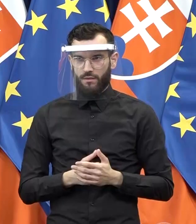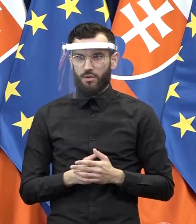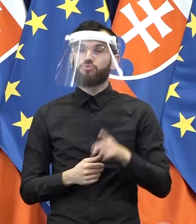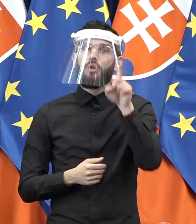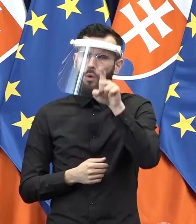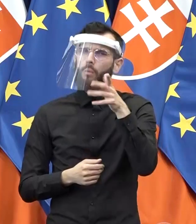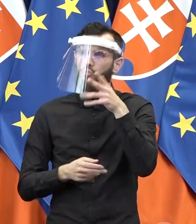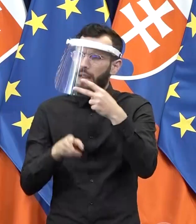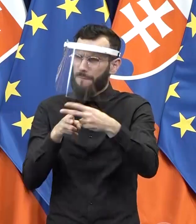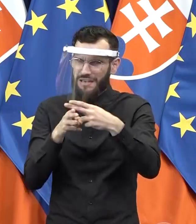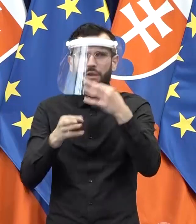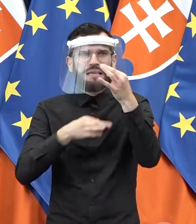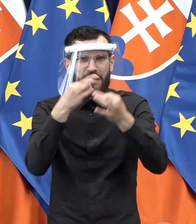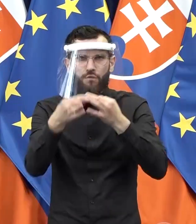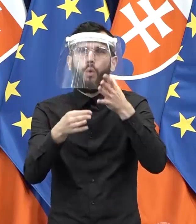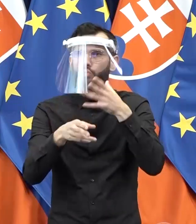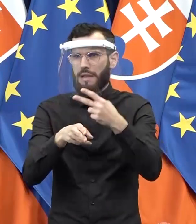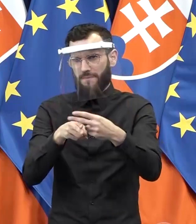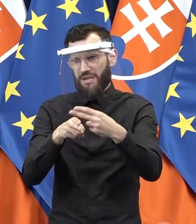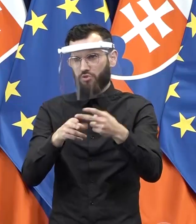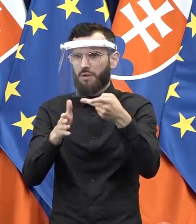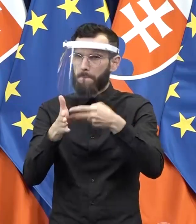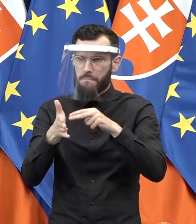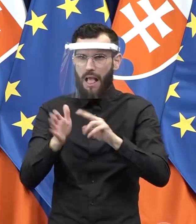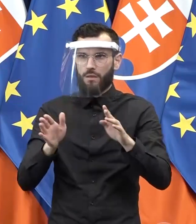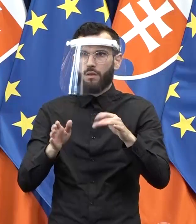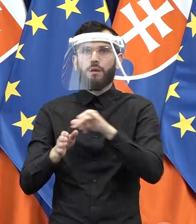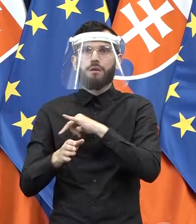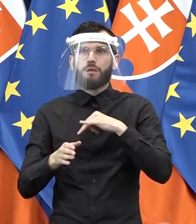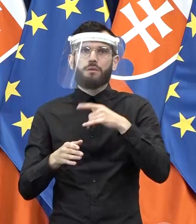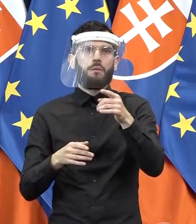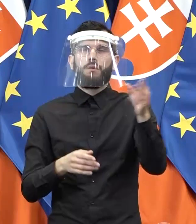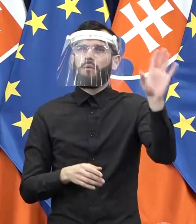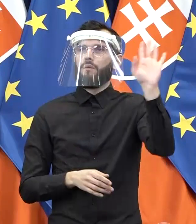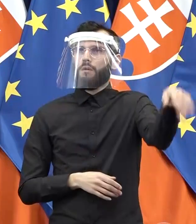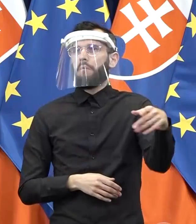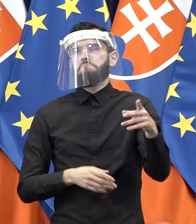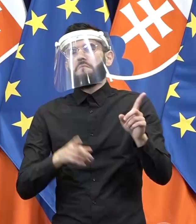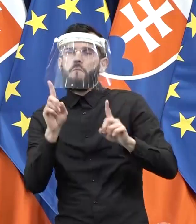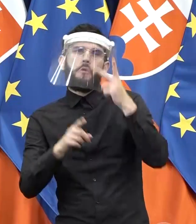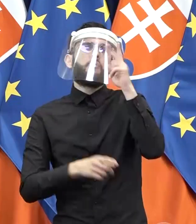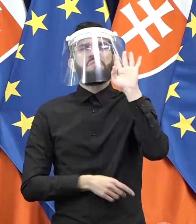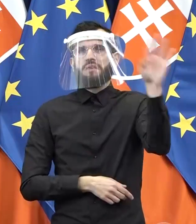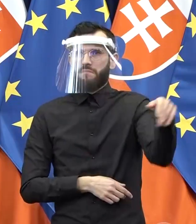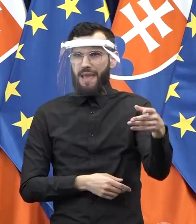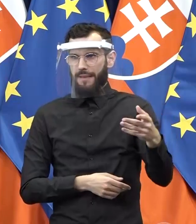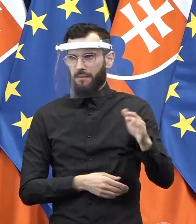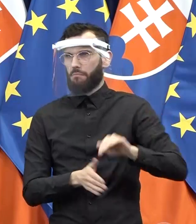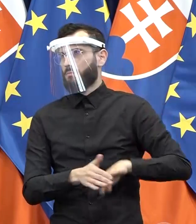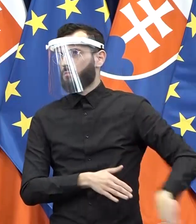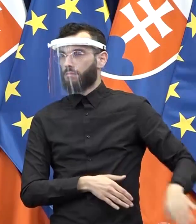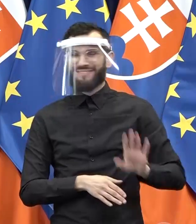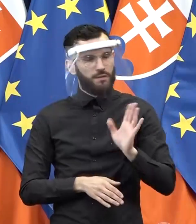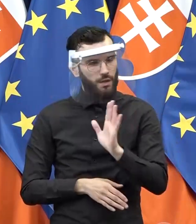tejto otázke budeme sa informovať, určite ho budeme riešiť. Určite nebudeme strkať niekam do šuflíka, že však nejako to vyhnije a nejako to prebolí.